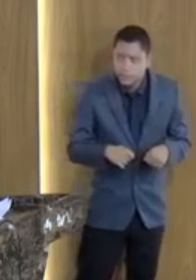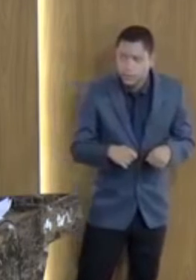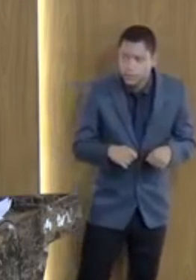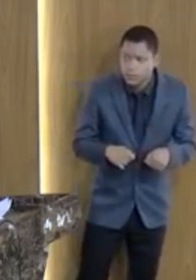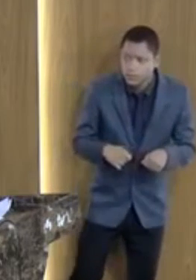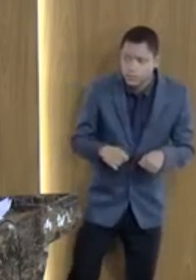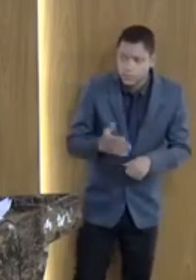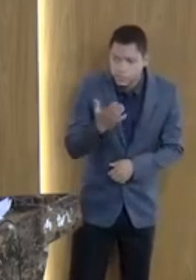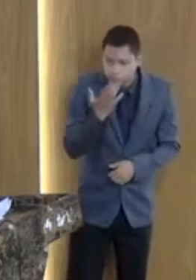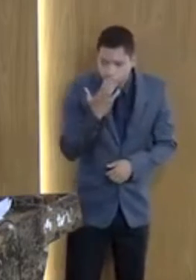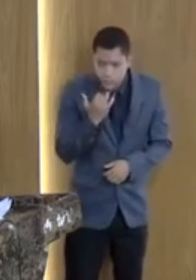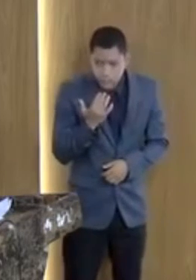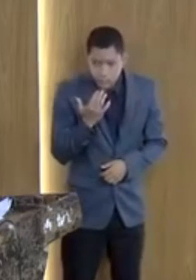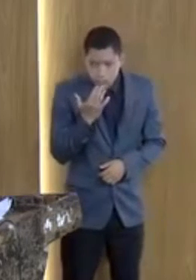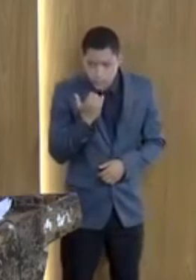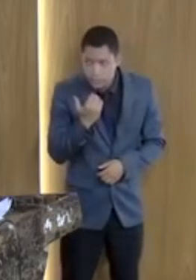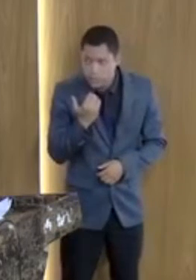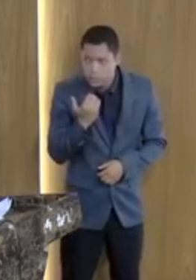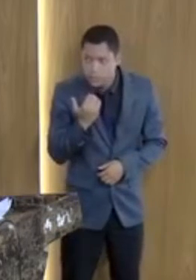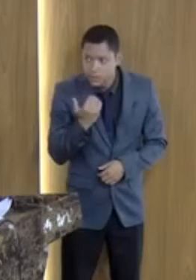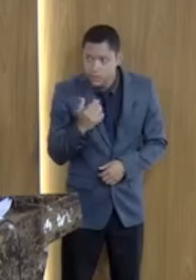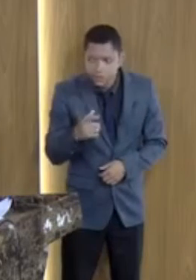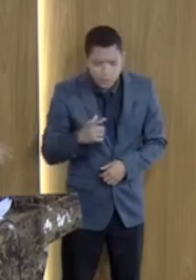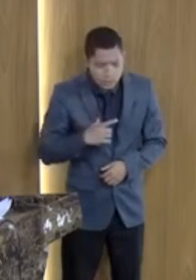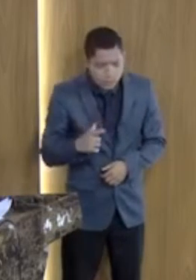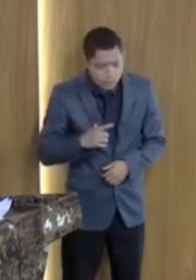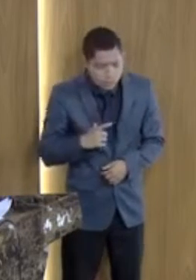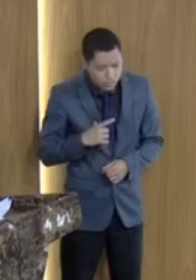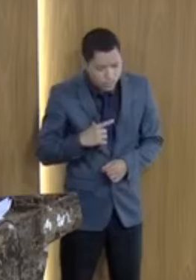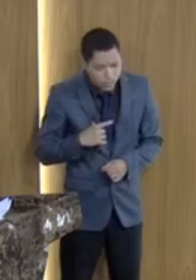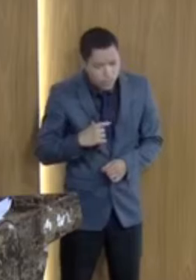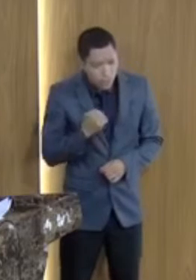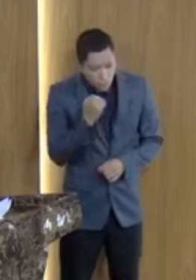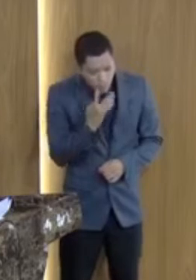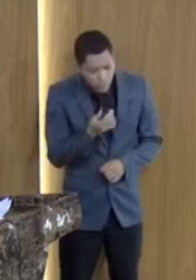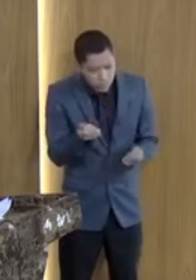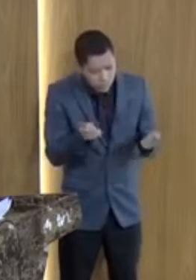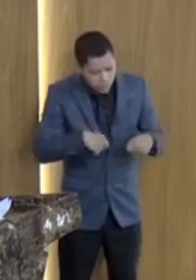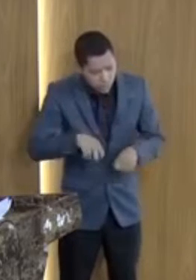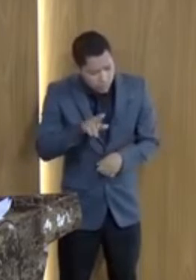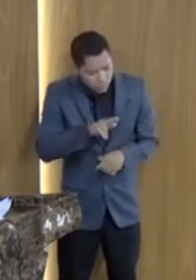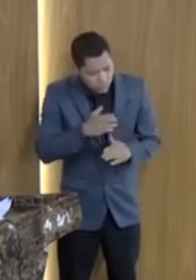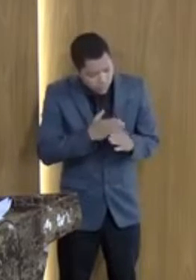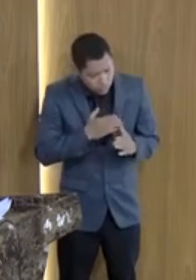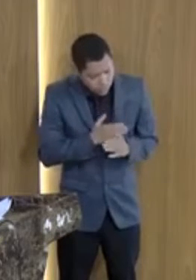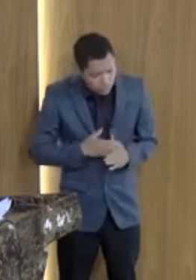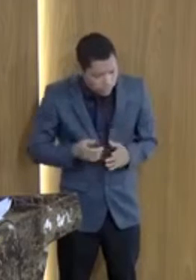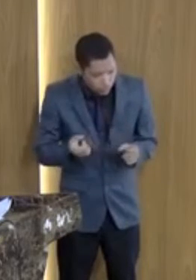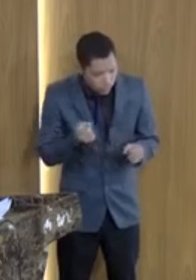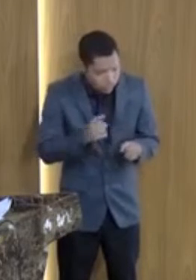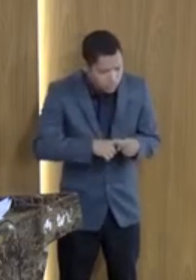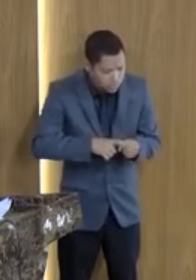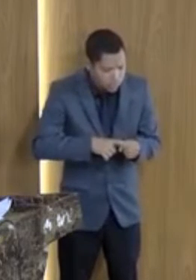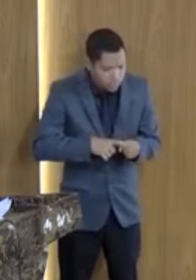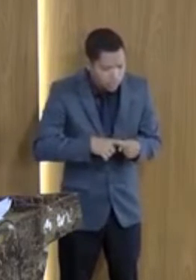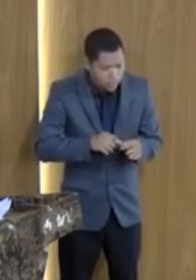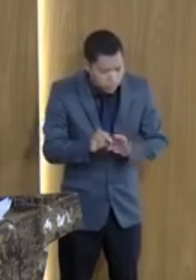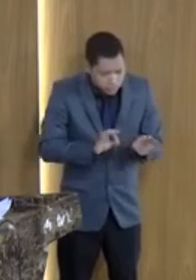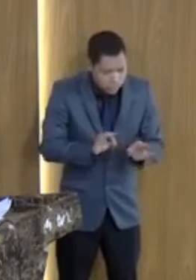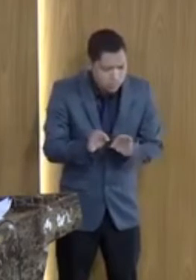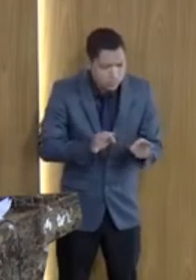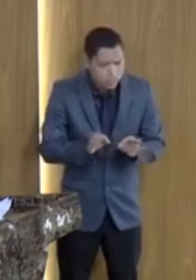aqueles alimentos que eles estão machucados, mas não estragados, que eles possam ser recondicionados, passar por uma